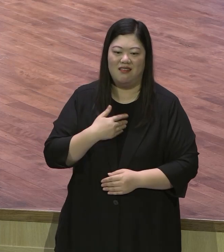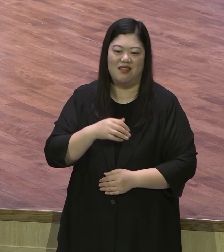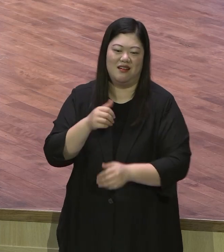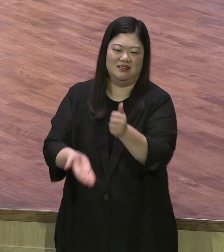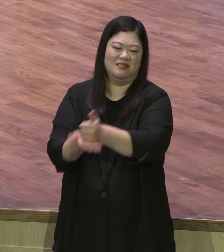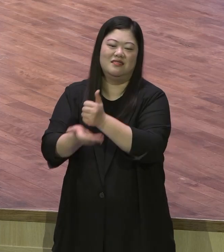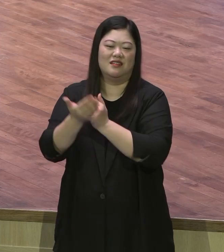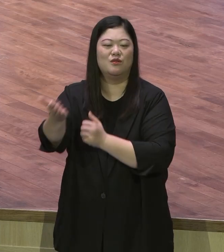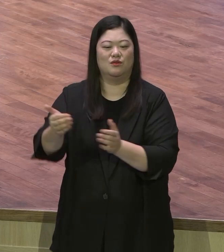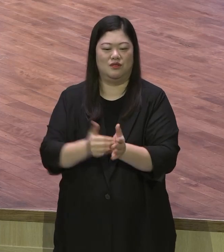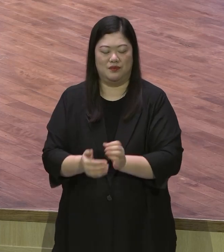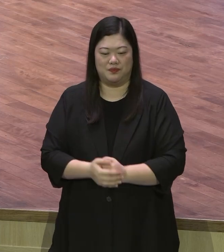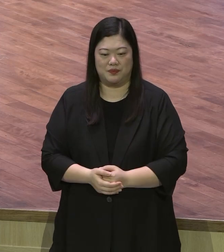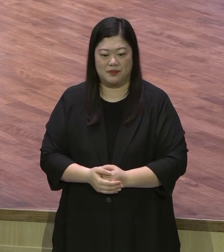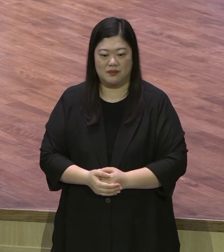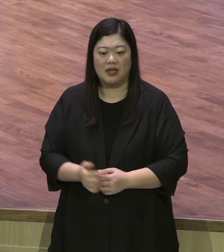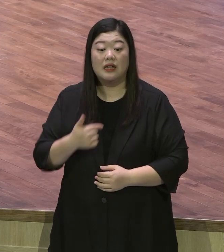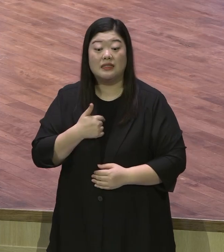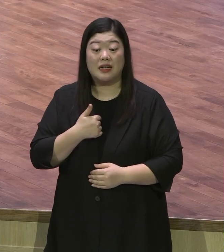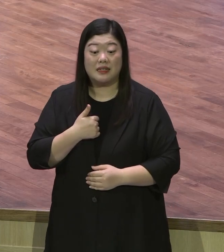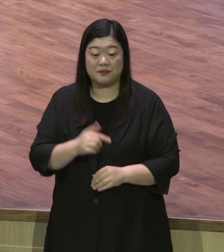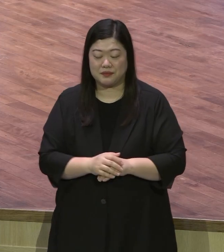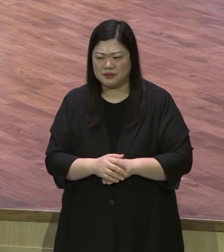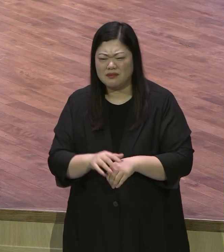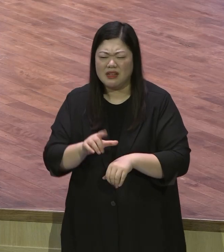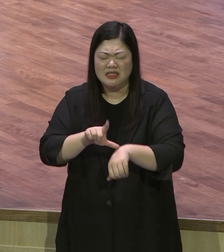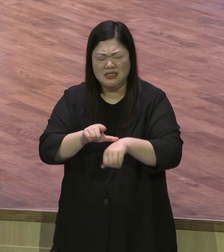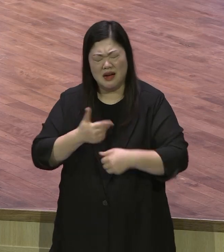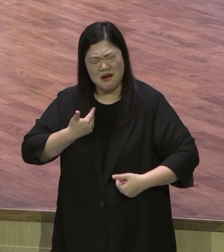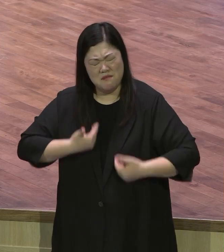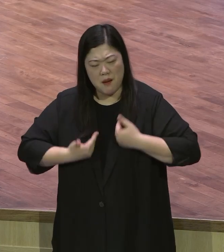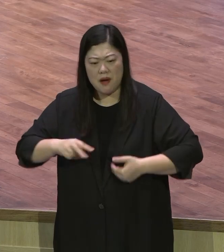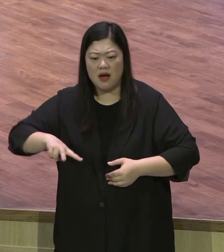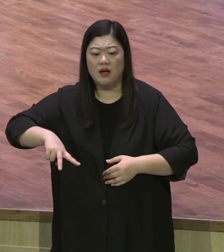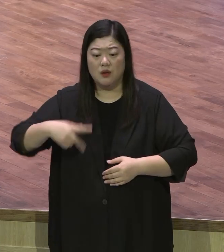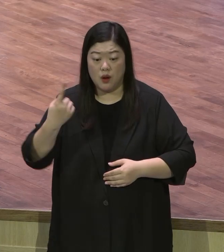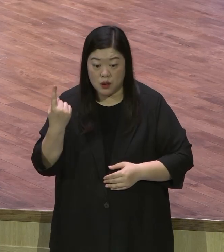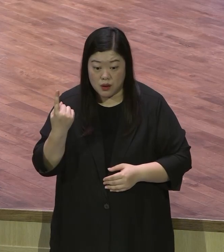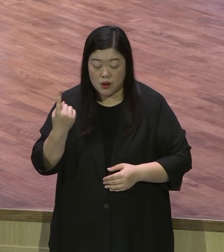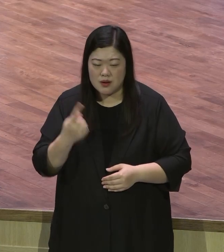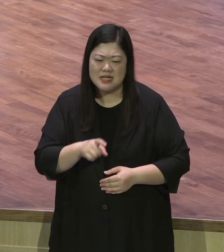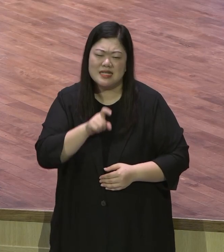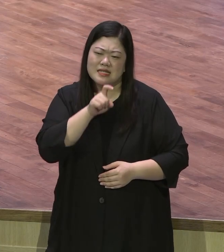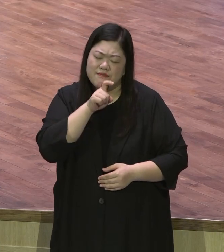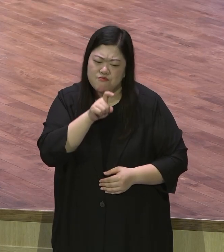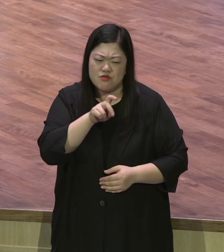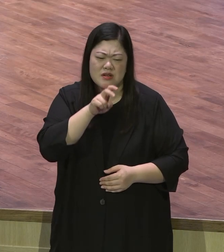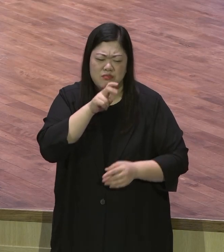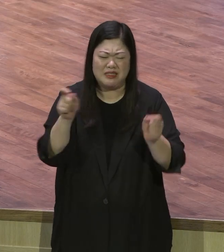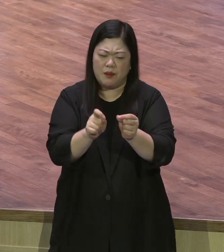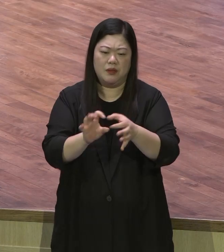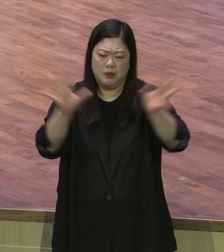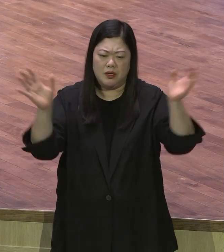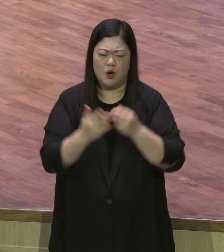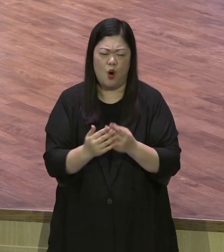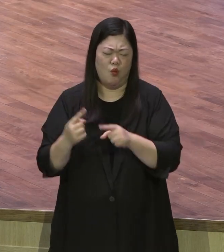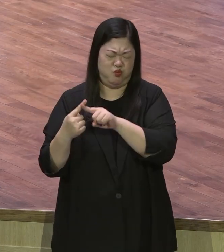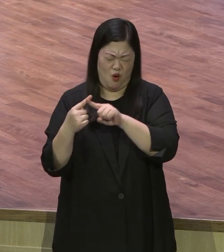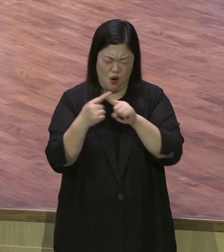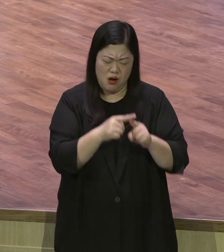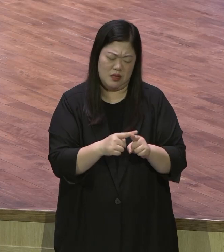매일 운동합니다. 시간만 나면 다 10분이다 막 30분이면 충분하고 1시간 그 넘치고